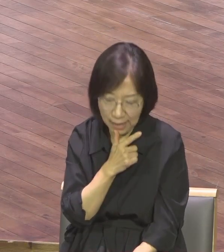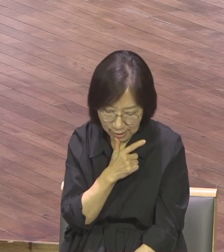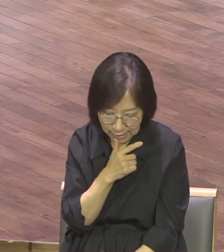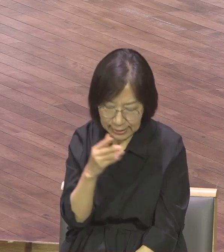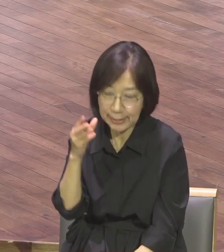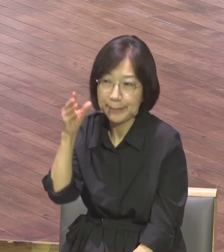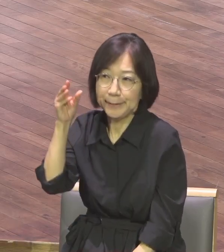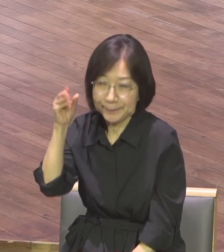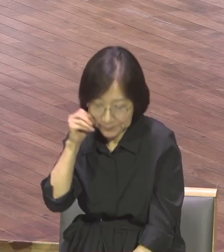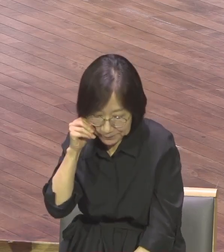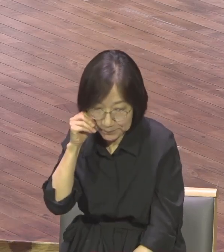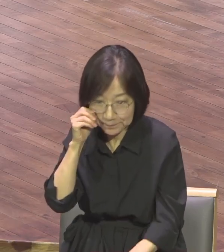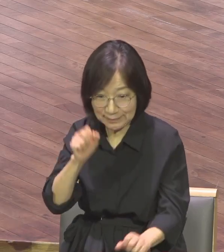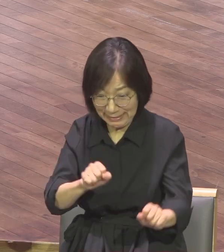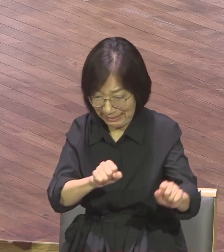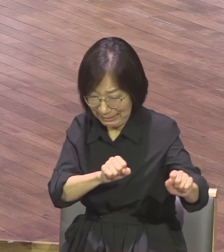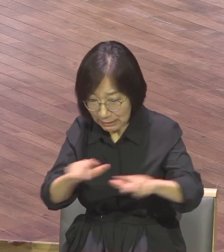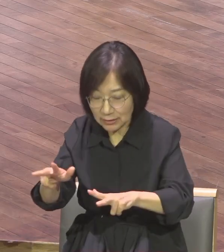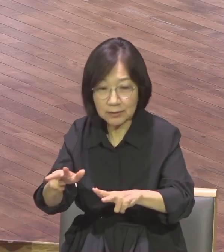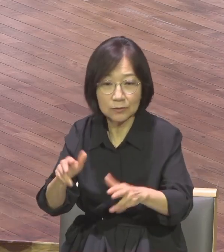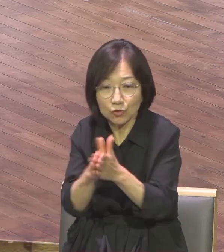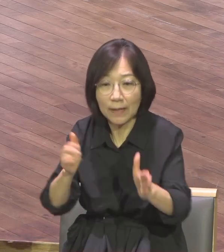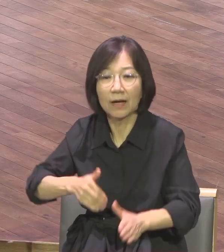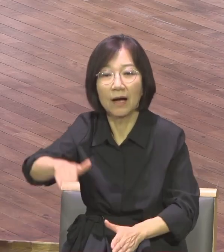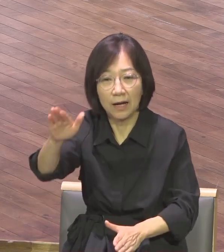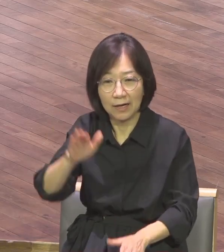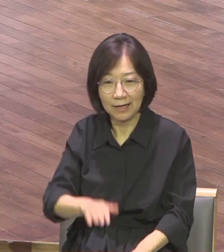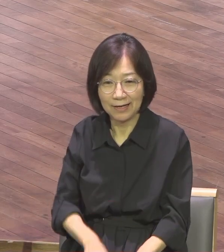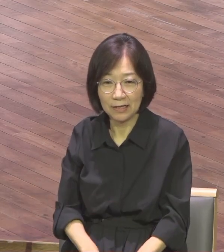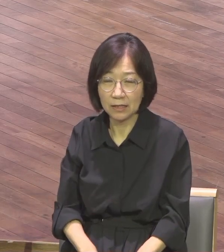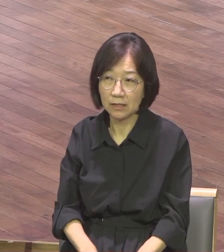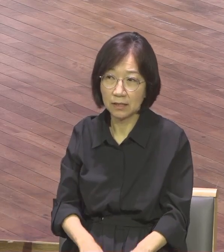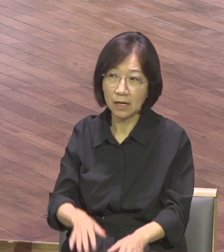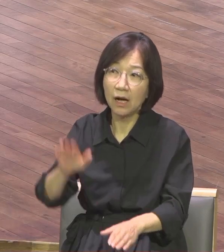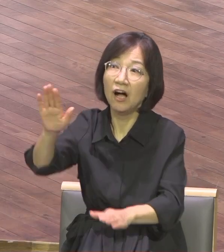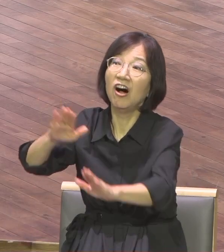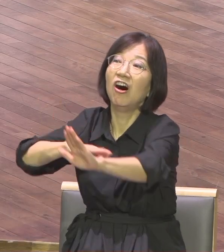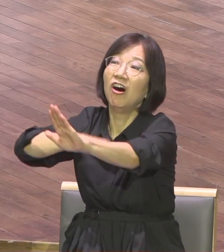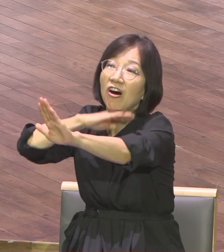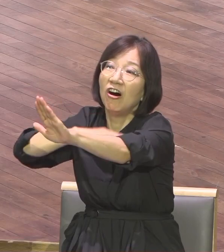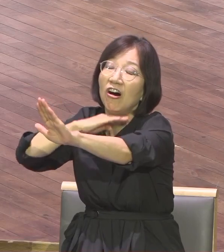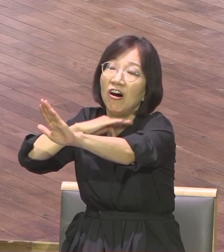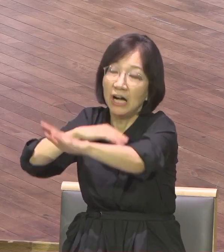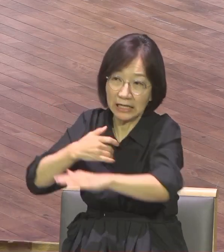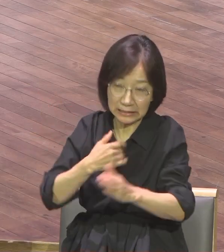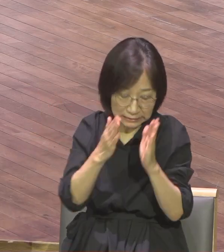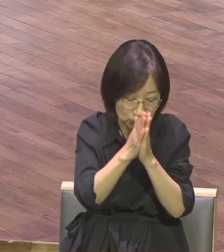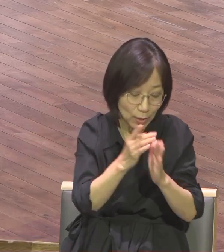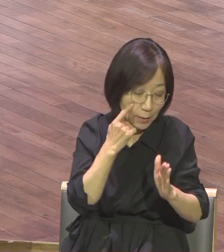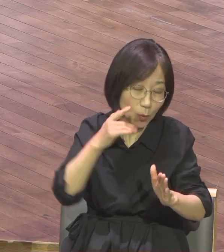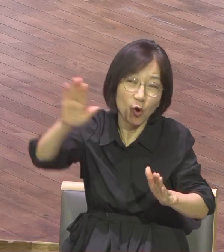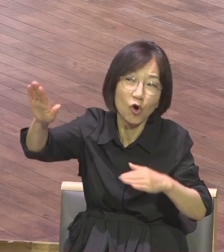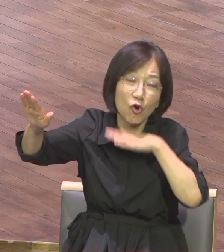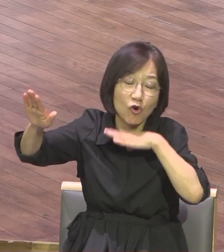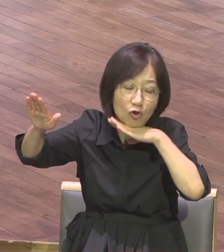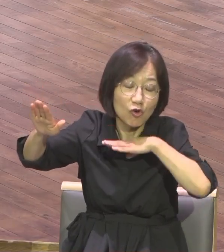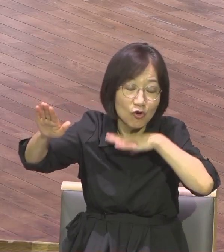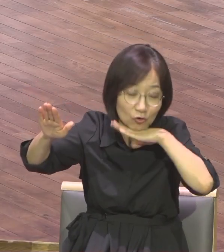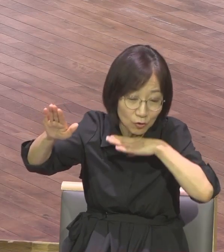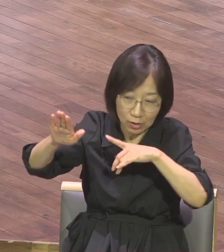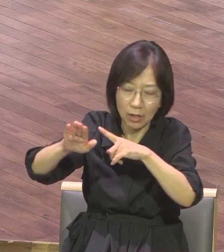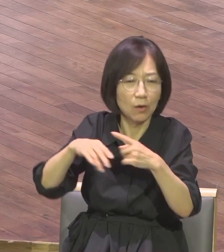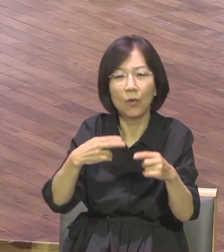기도해 보겠습니다. 그 애매한 소리입니다. 주로 변명하는 기독교인들의 변명이 뭐냐?